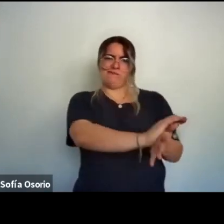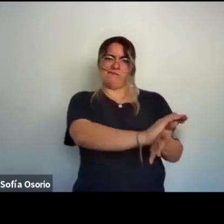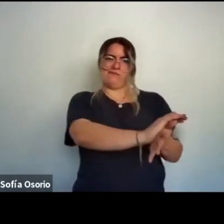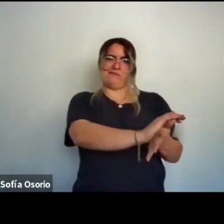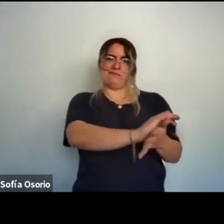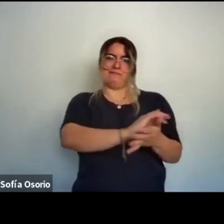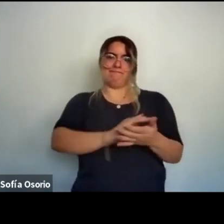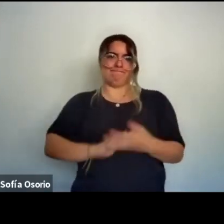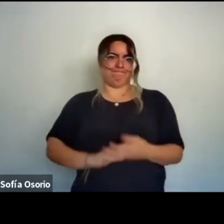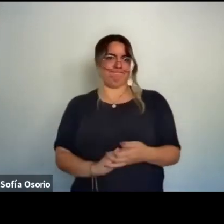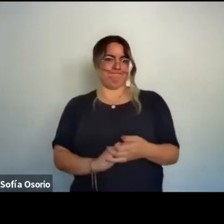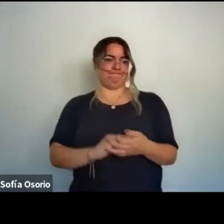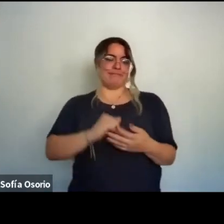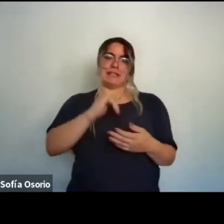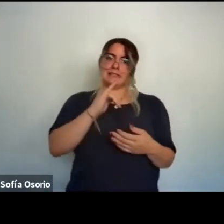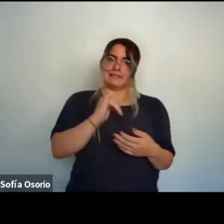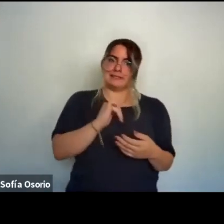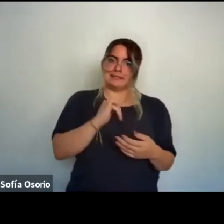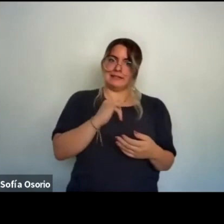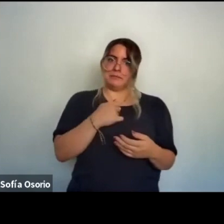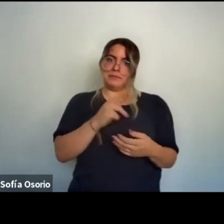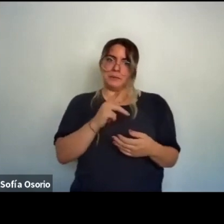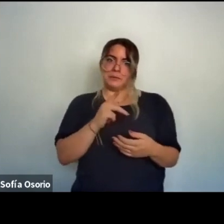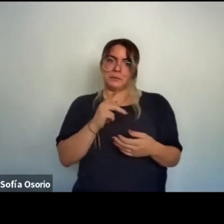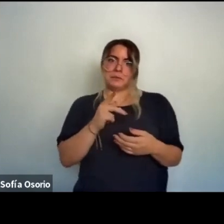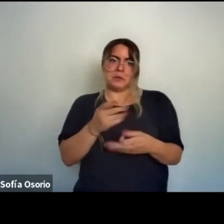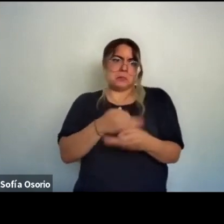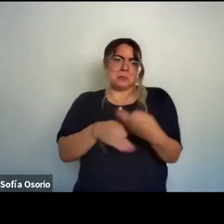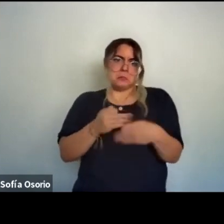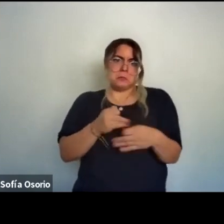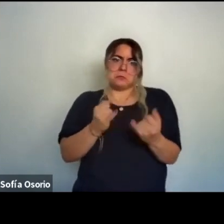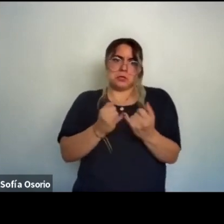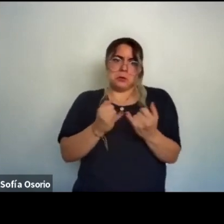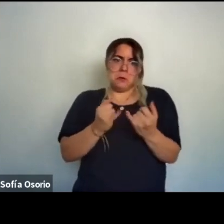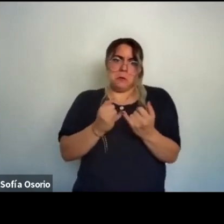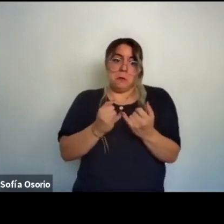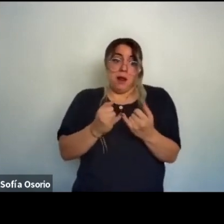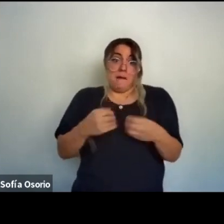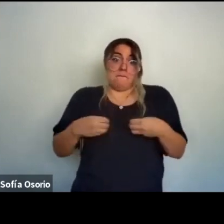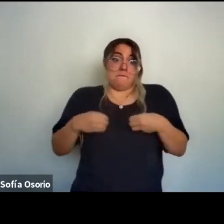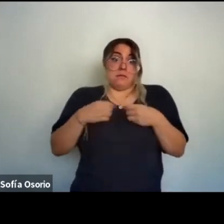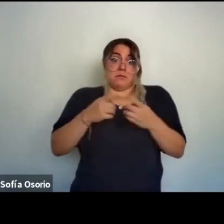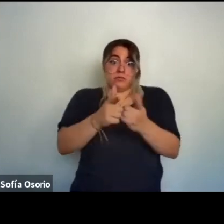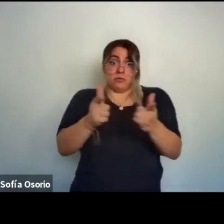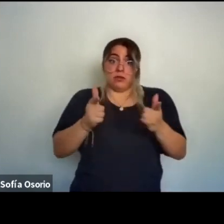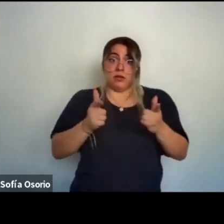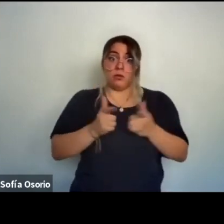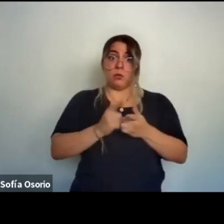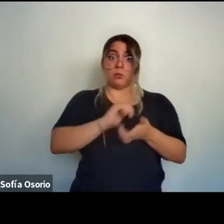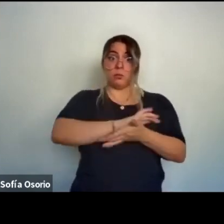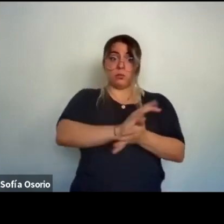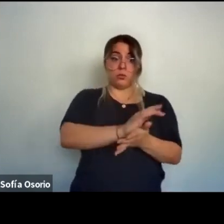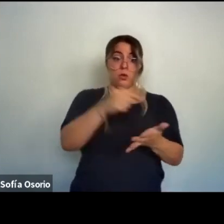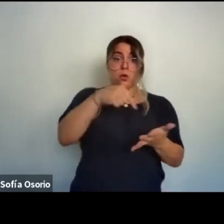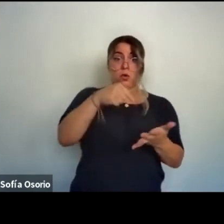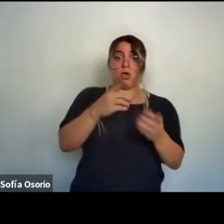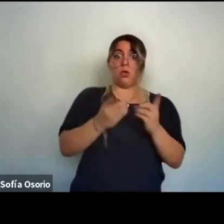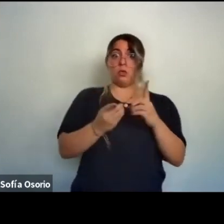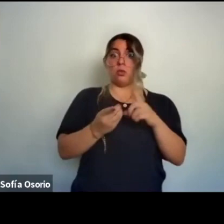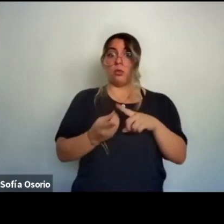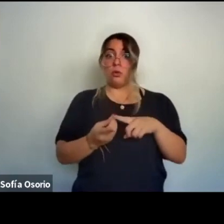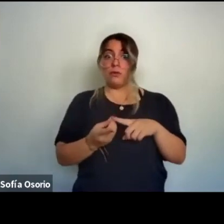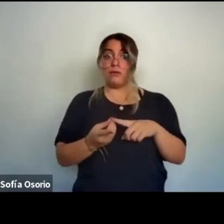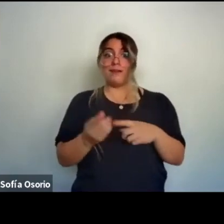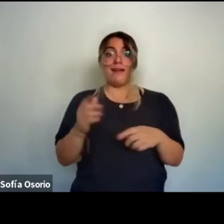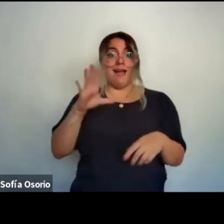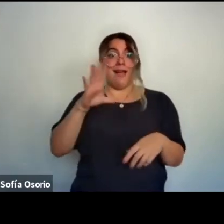en un grupo, o si hay grupo oprimido, implica que hay un sistema totalitario. Entonces, hacia allá es hacia donde